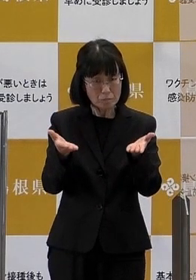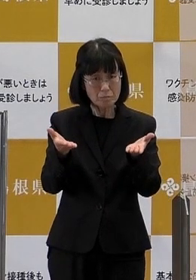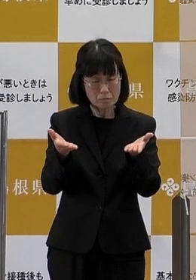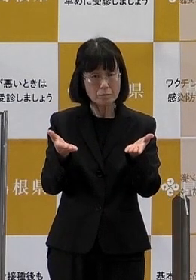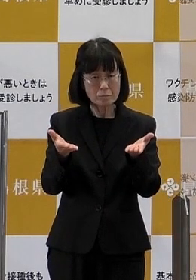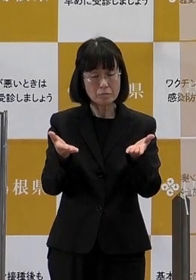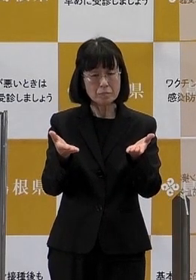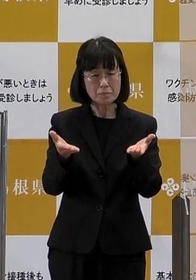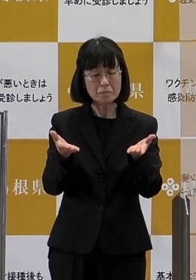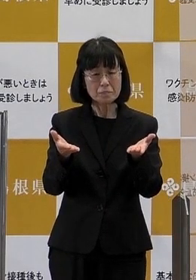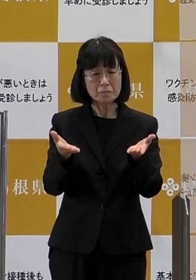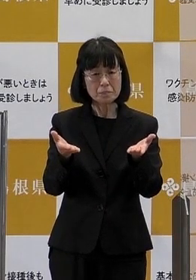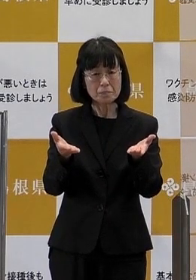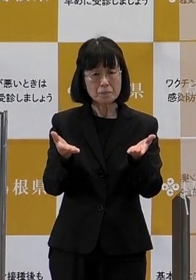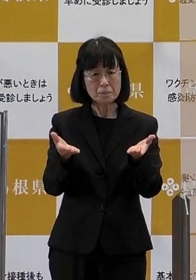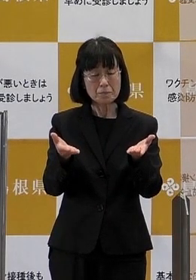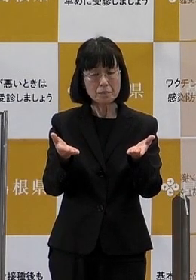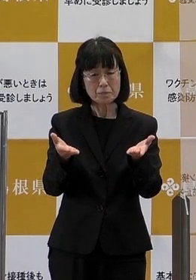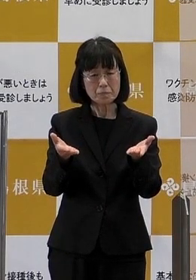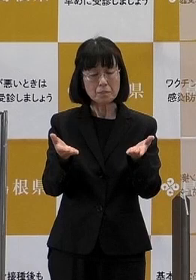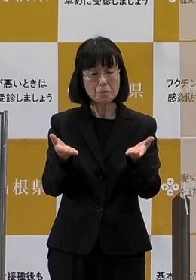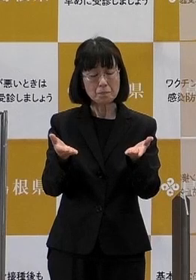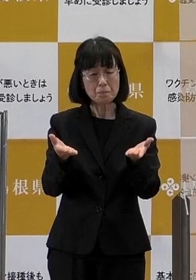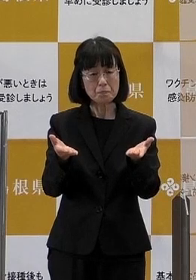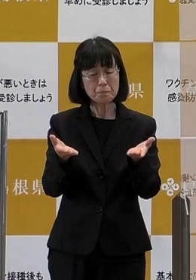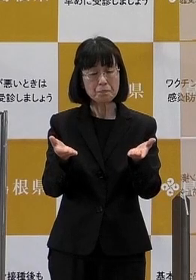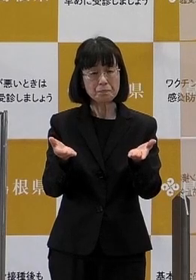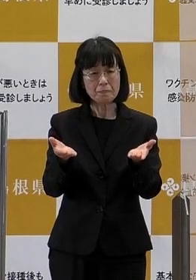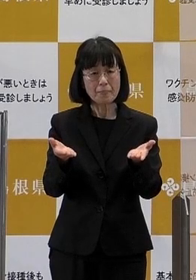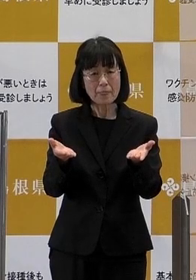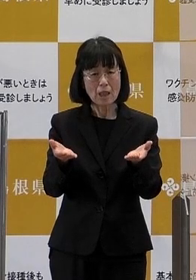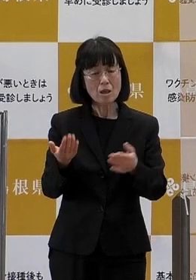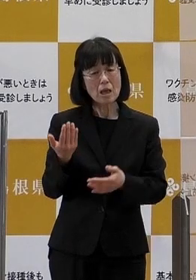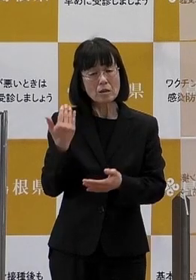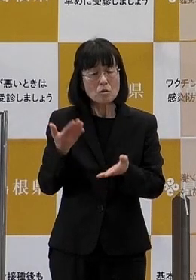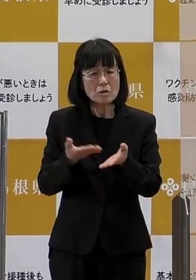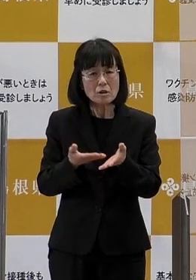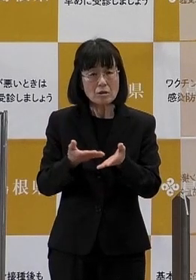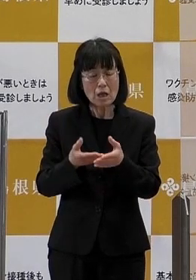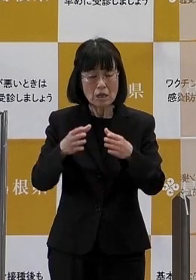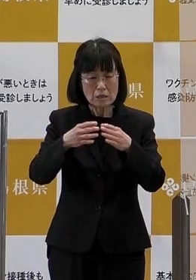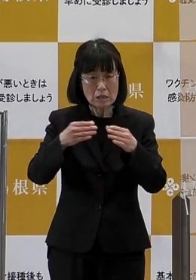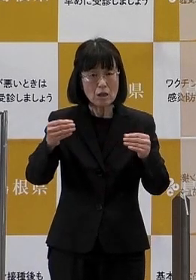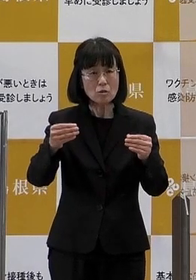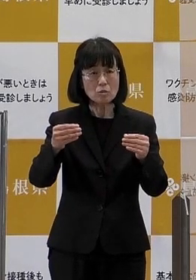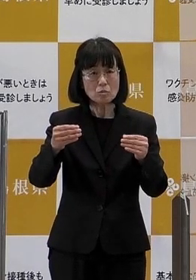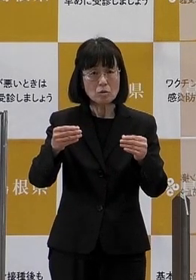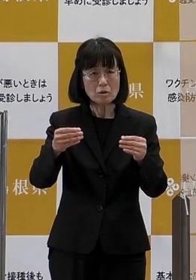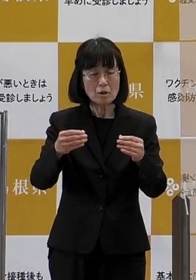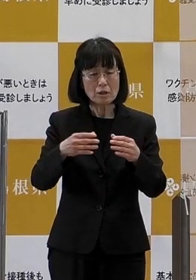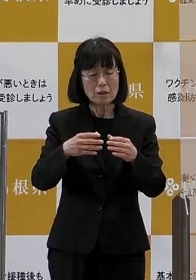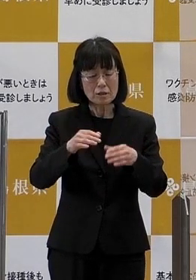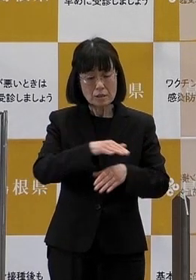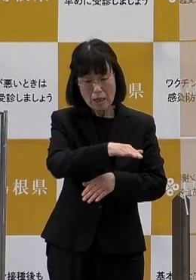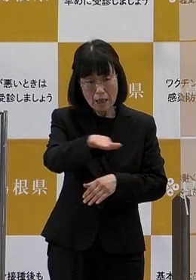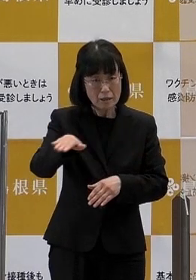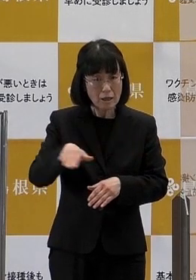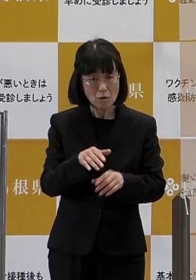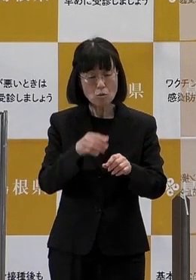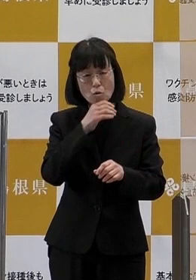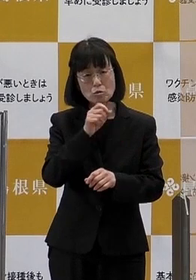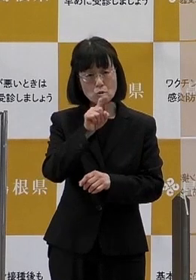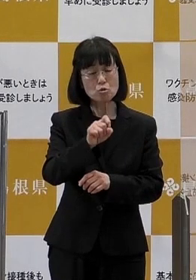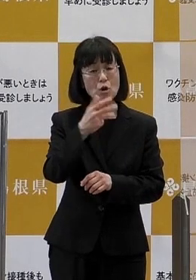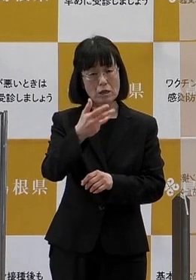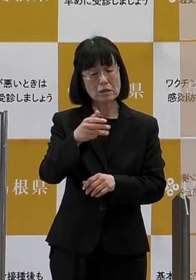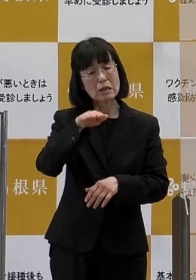万単ですので、人口当たりの数字ですけれども、先ほど申し上げた全県の18歳以下